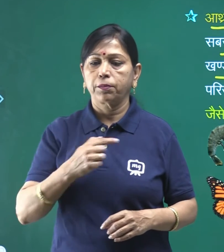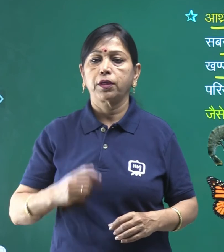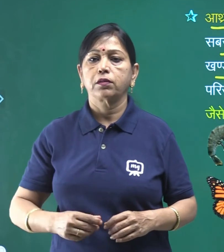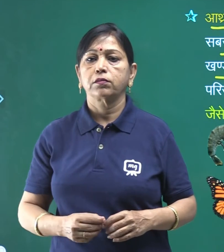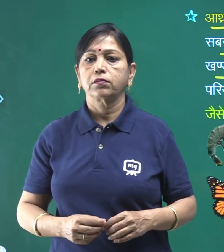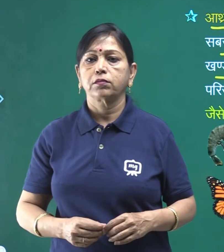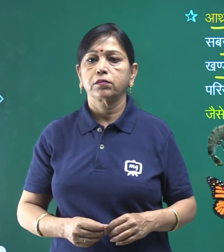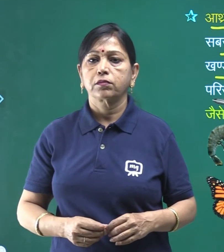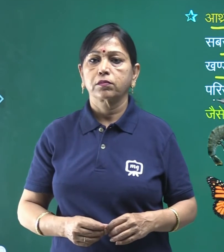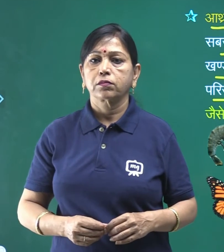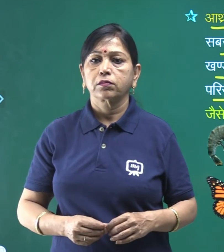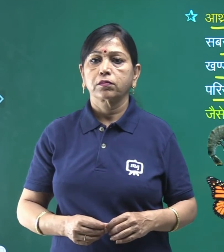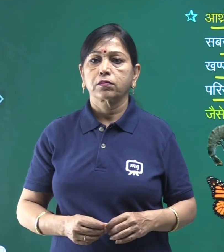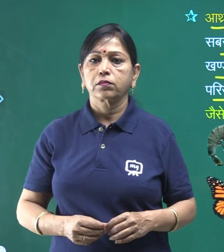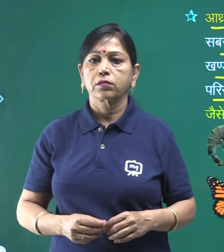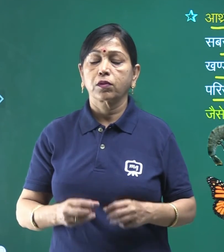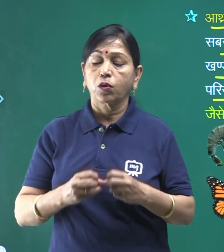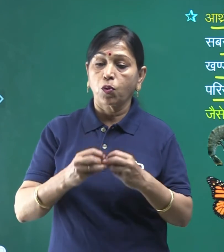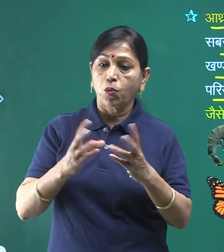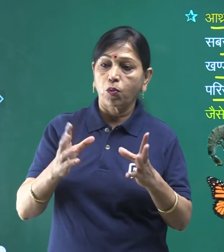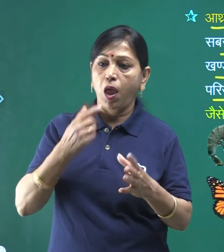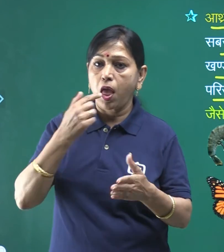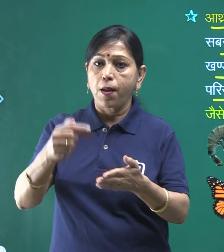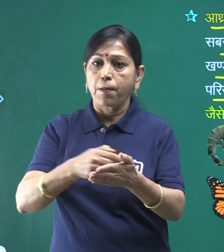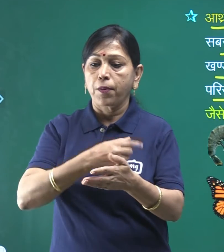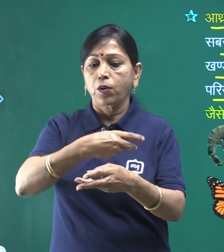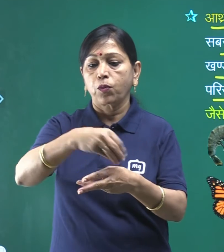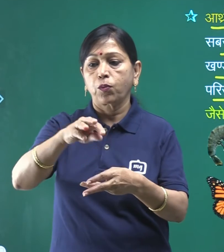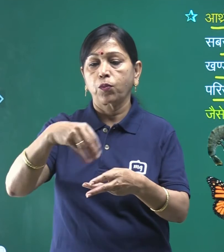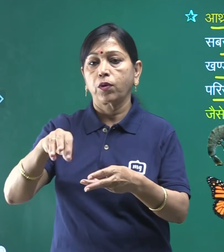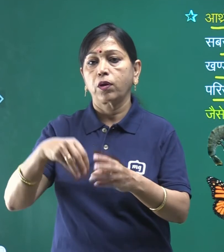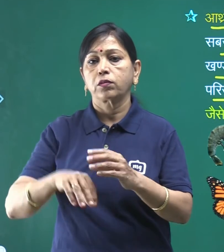इनमें खुला परिसंचरण तंत्र